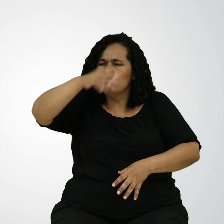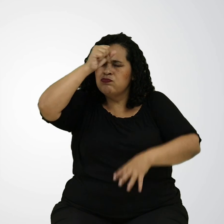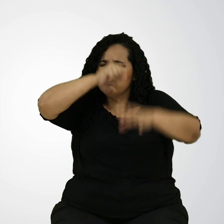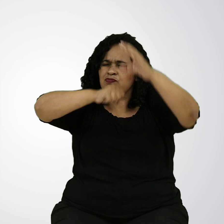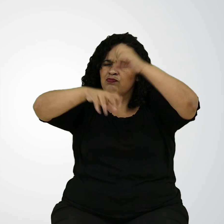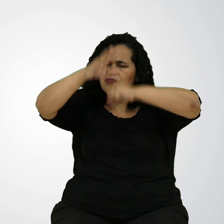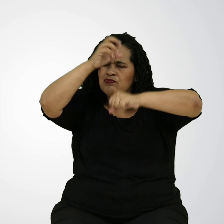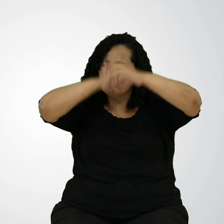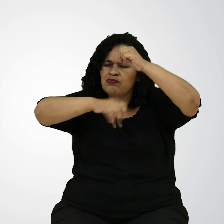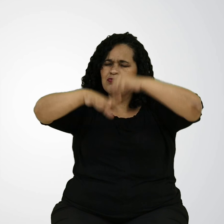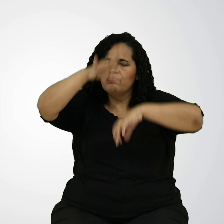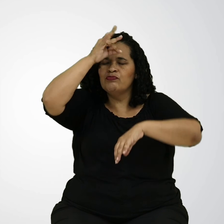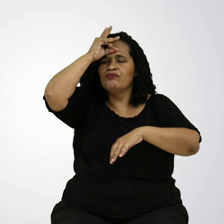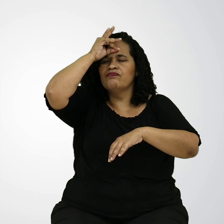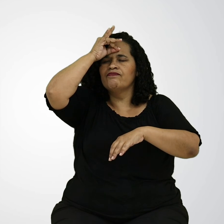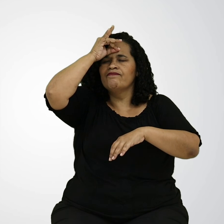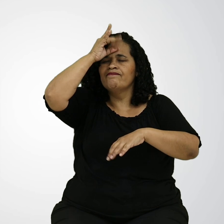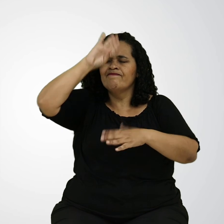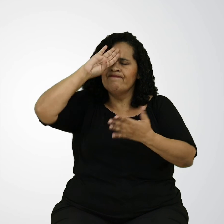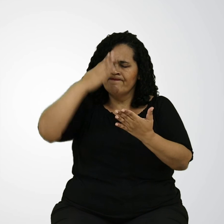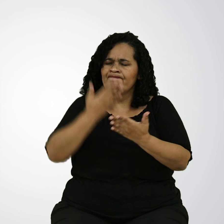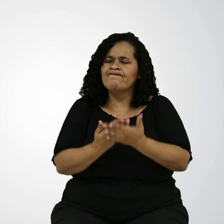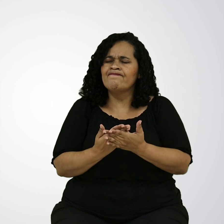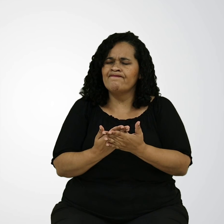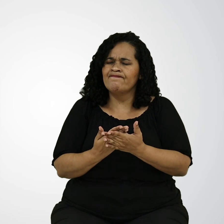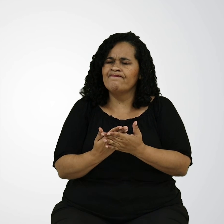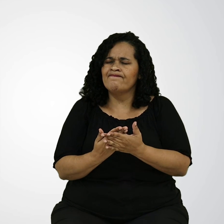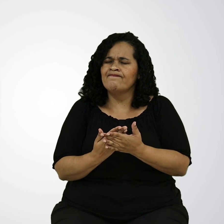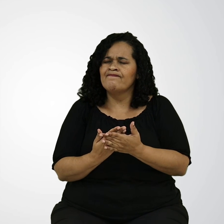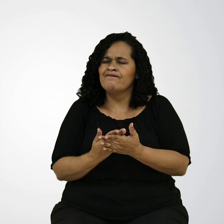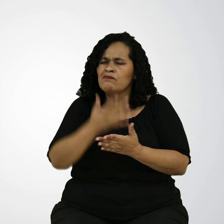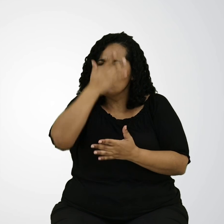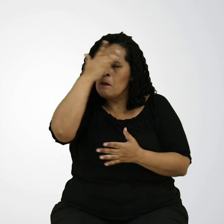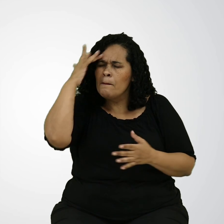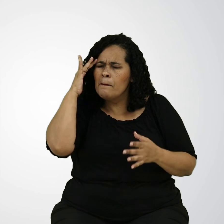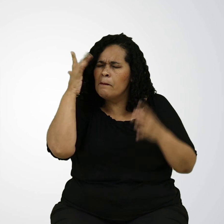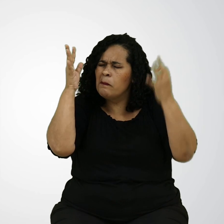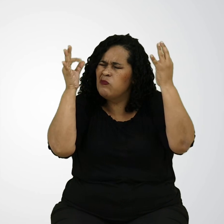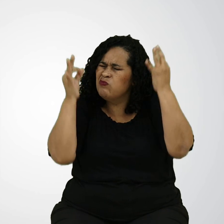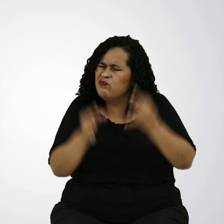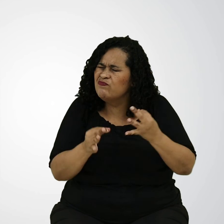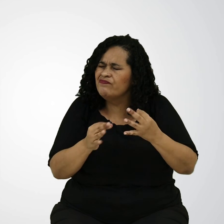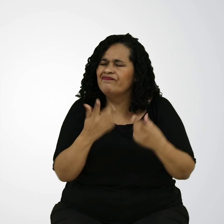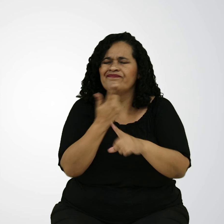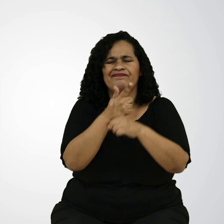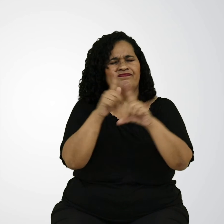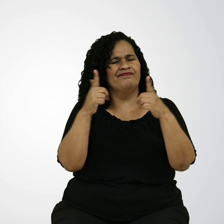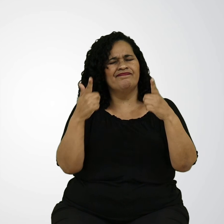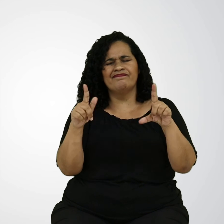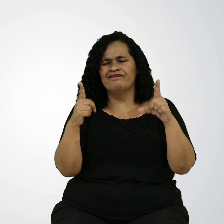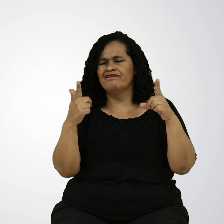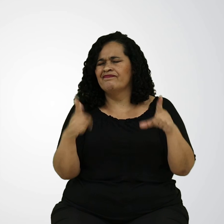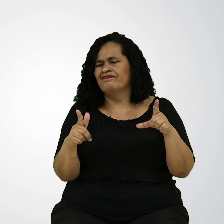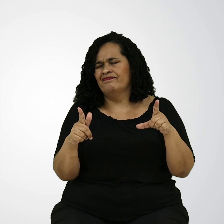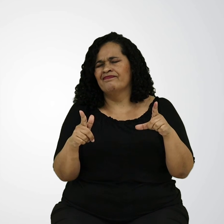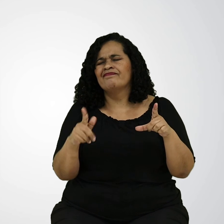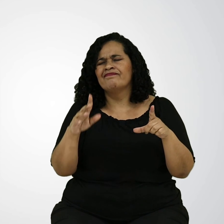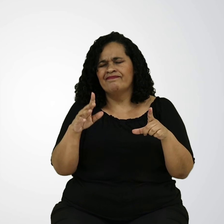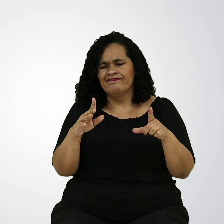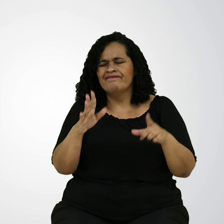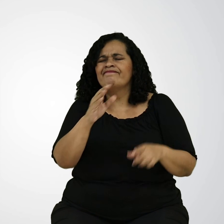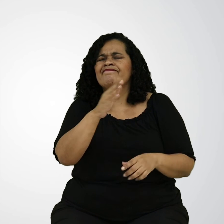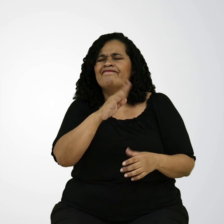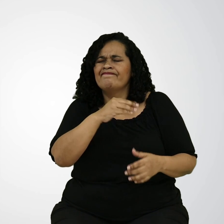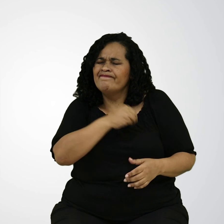pessoas perfeitas. Nós somos tão pecadores quanto aqueles que nos assistem, quanto aqueles que nos